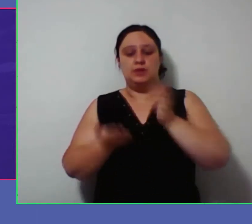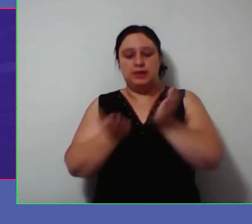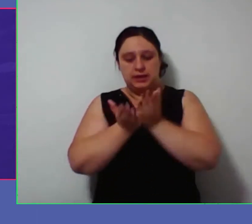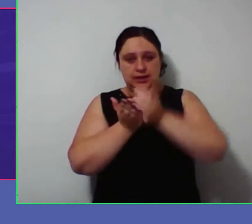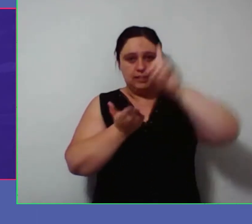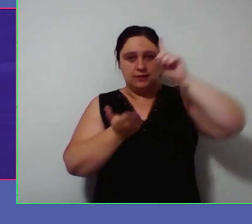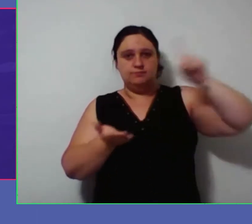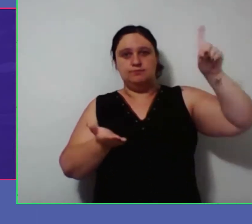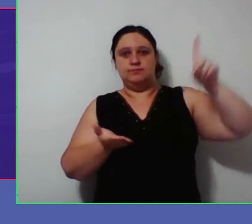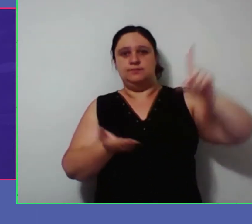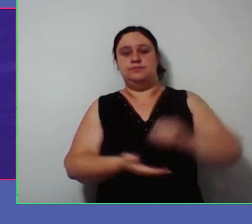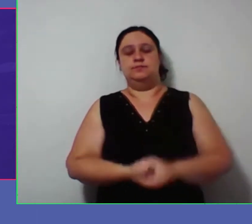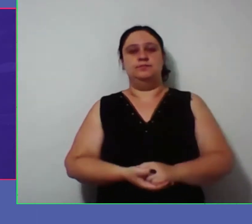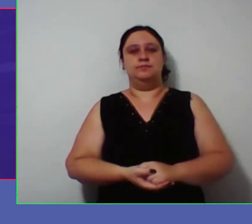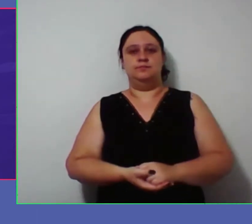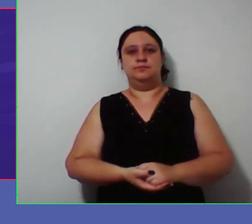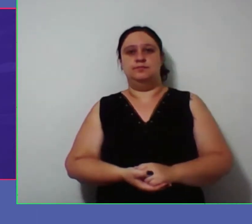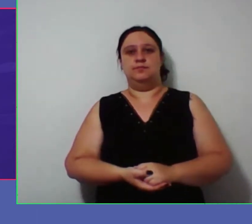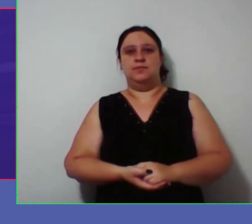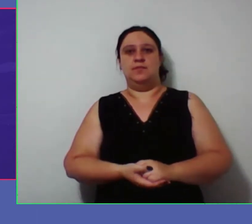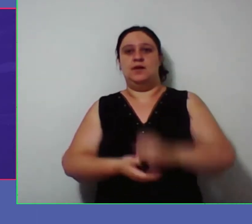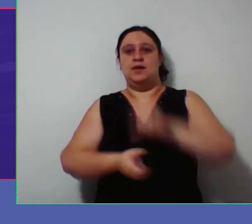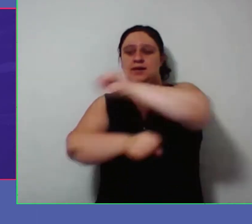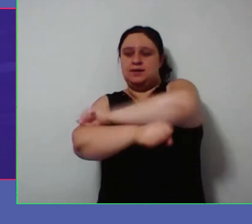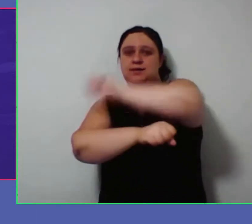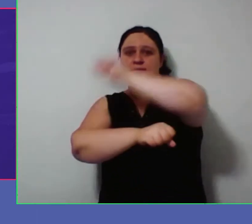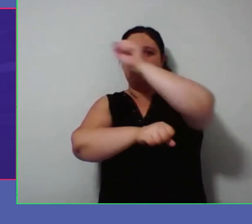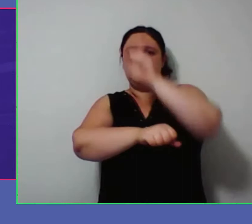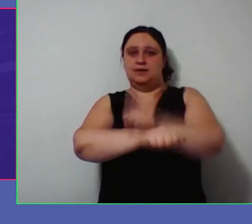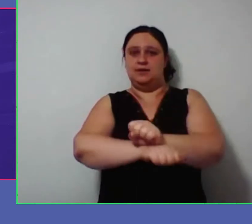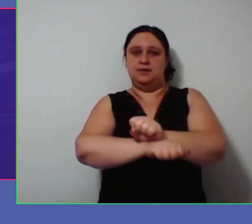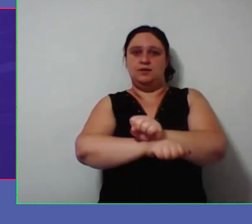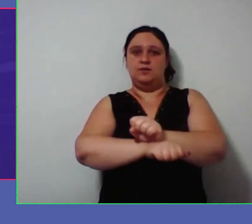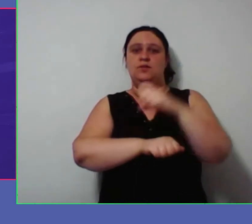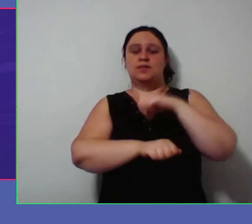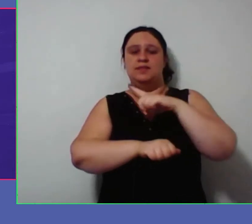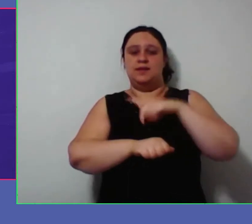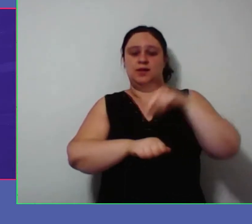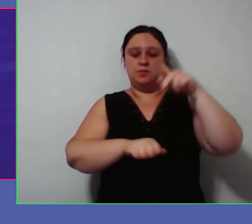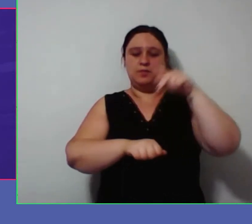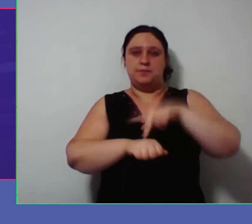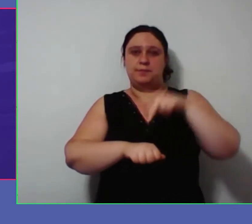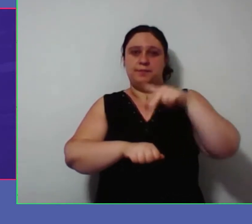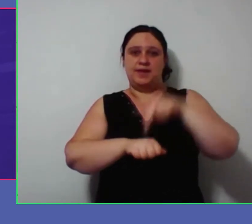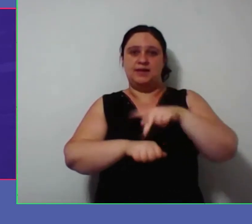em Sião uma pedra angular. Presta bem atenção, essa é a pedra angular,